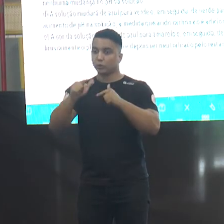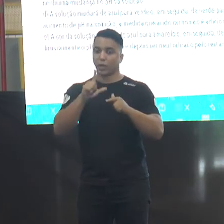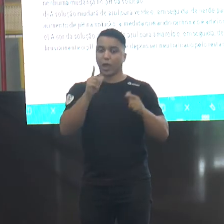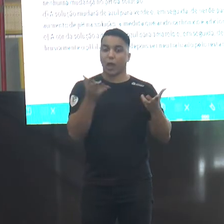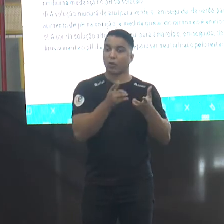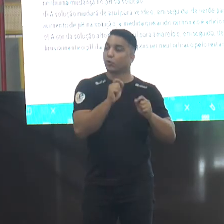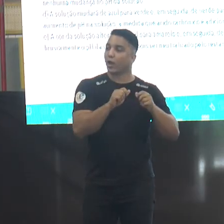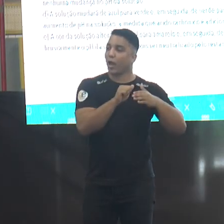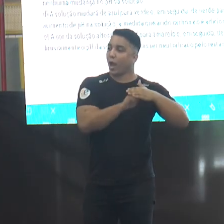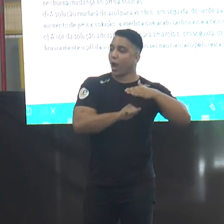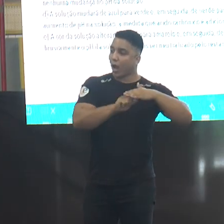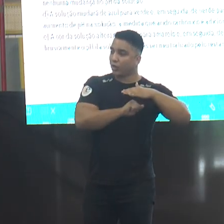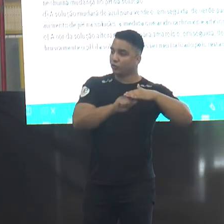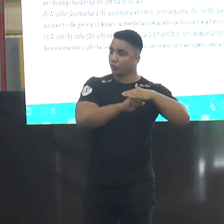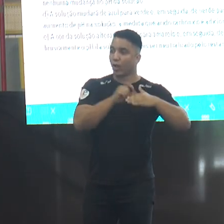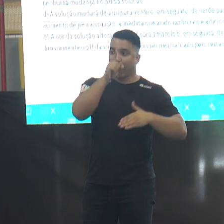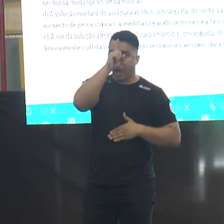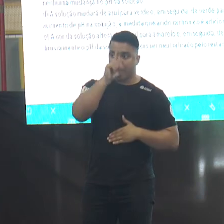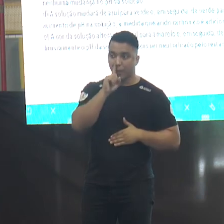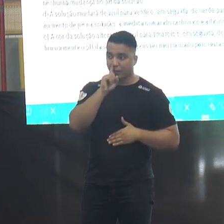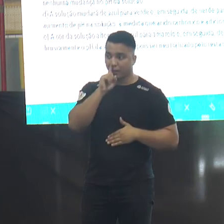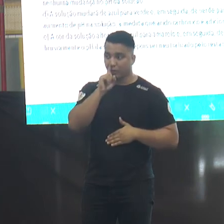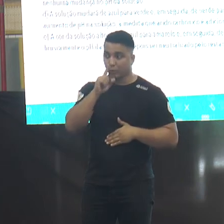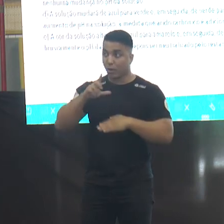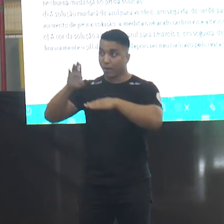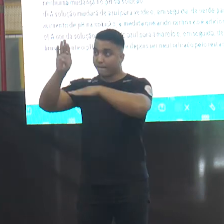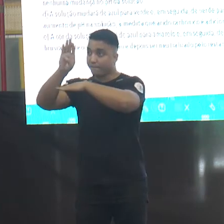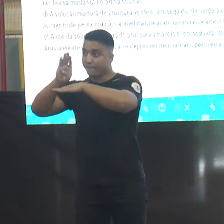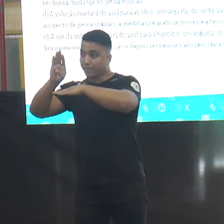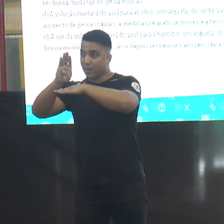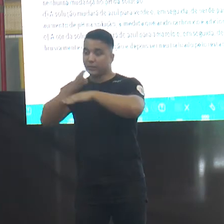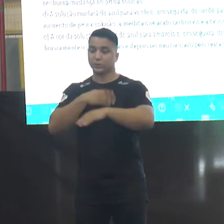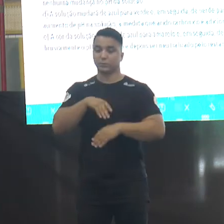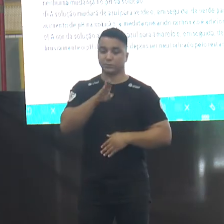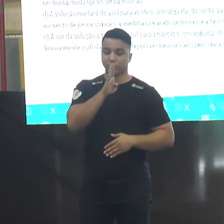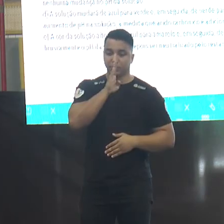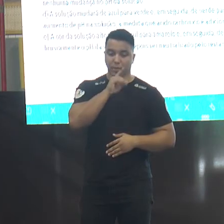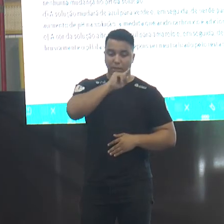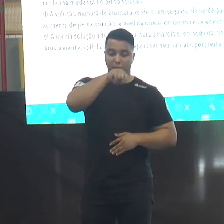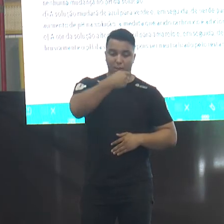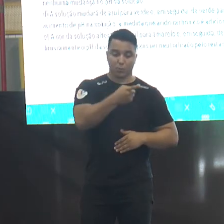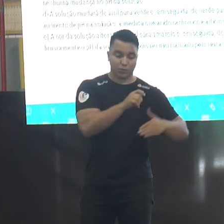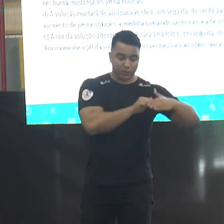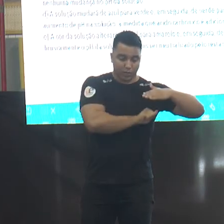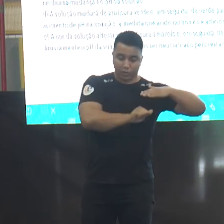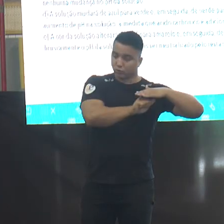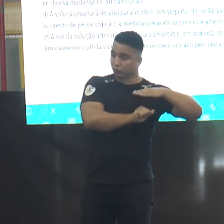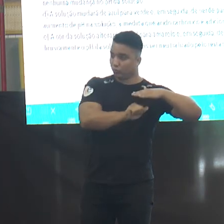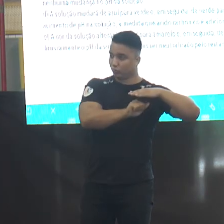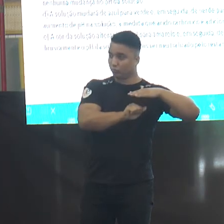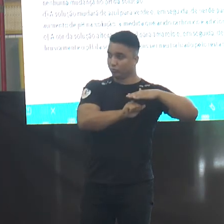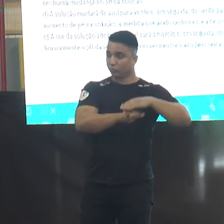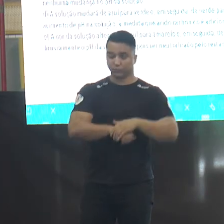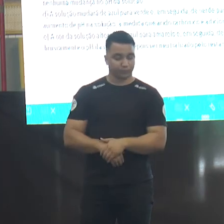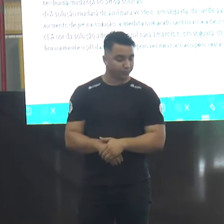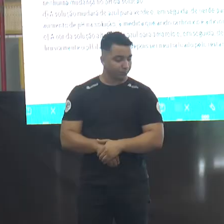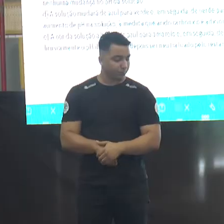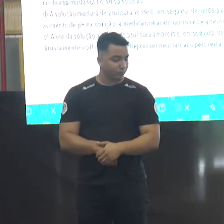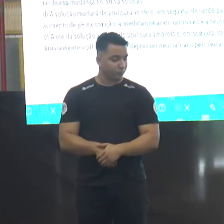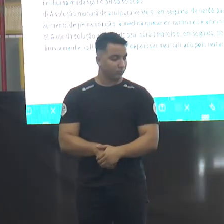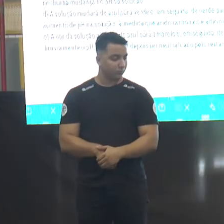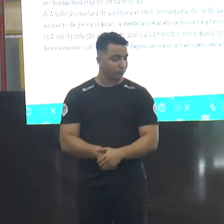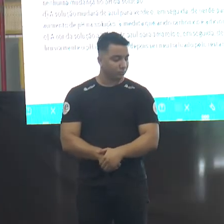vai ter ácido. Então tinha uma base, ficou neutro, depois fica ácido. Vamos olhar os